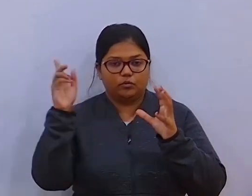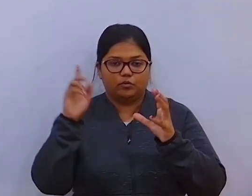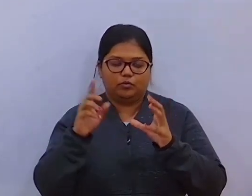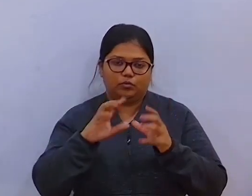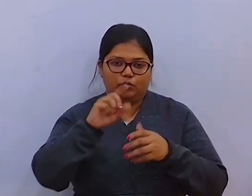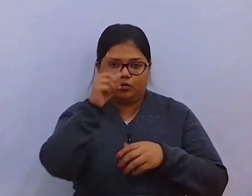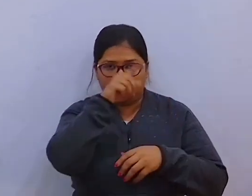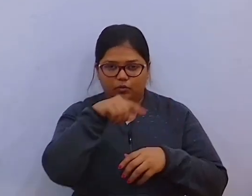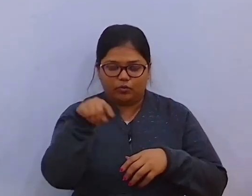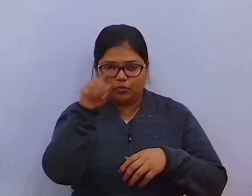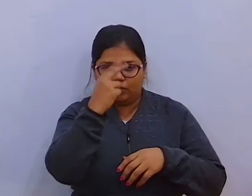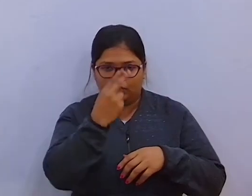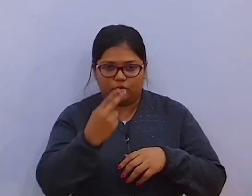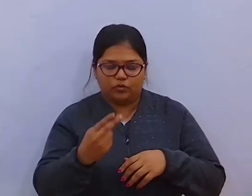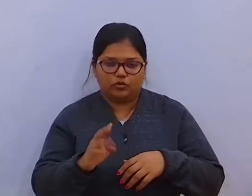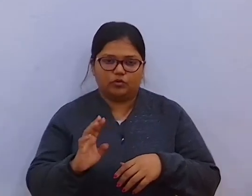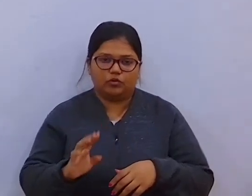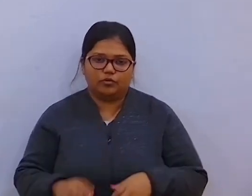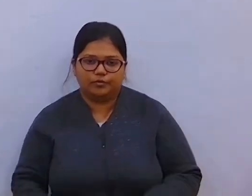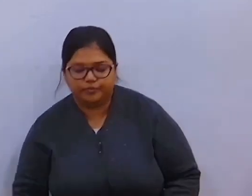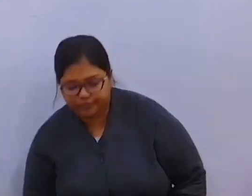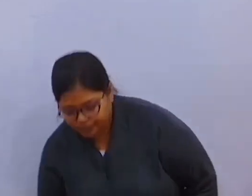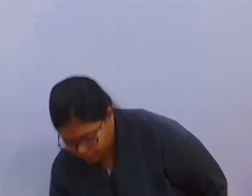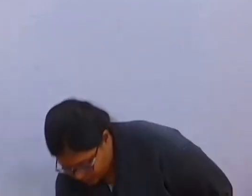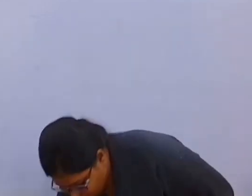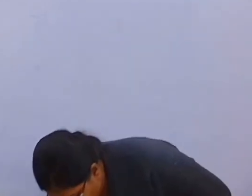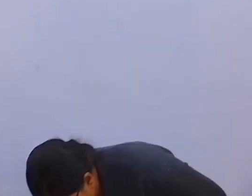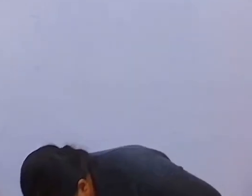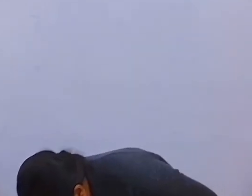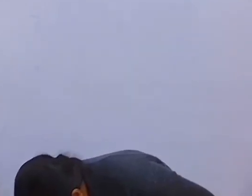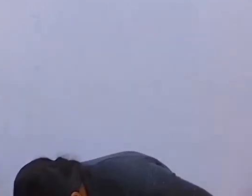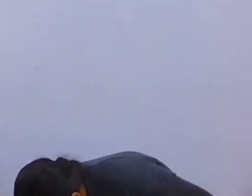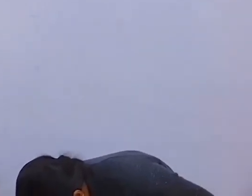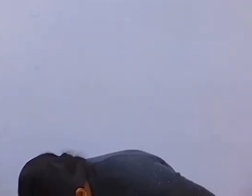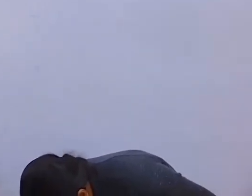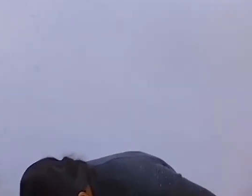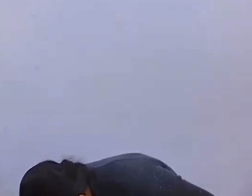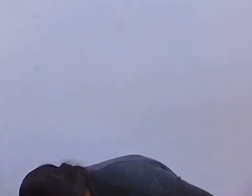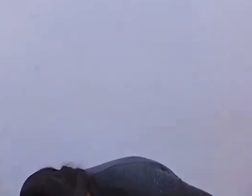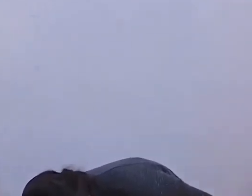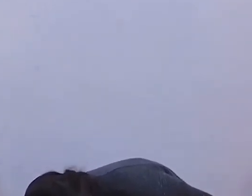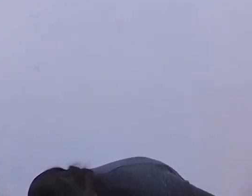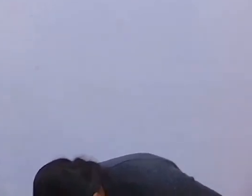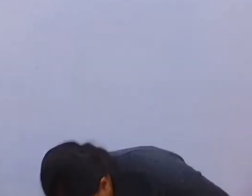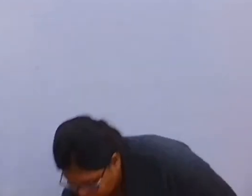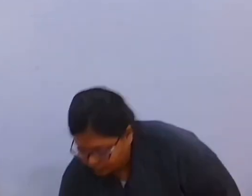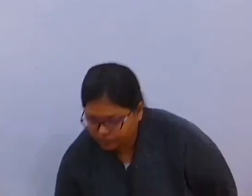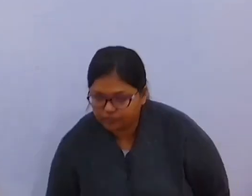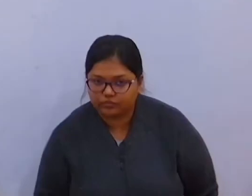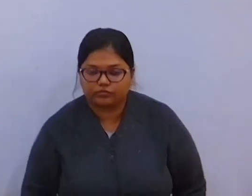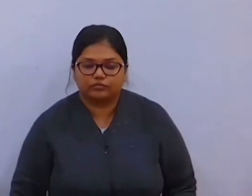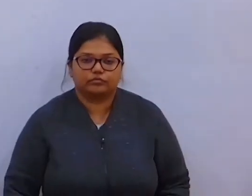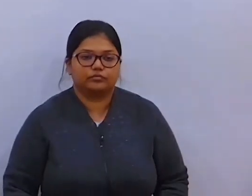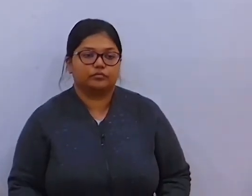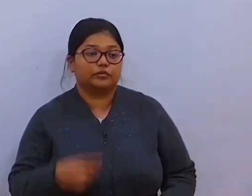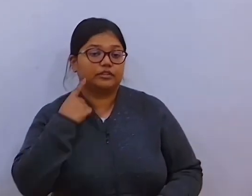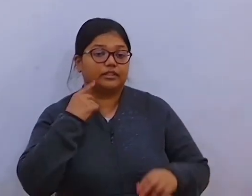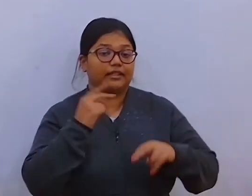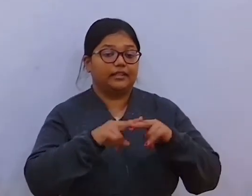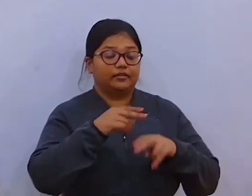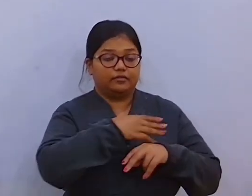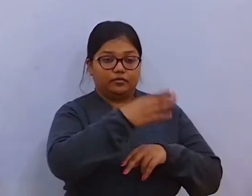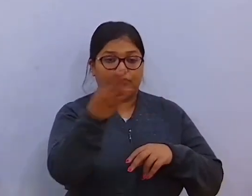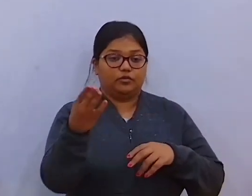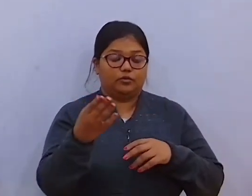हैं एरोज में क्या बोलते हैं फ्लो चार्ट, है ना। तो फ्लो चार्ट के थ्रू आप लोग उस चीज़ को दर्शा सकते हो कि किसके नीचे कौन कौन